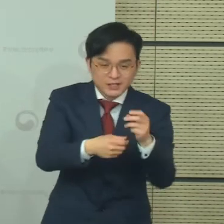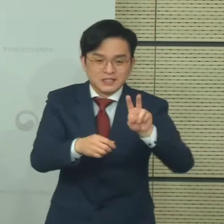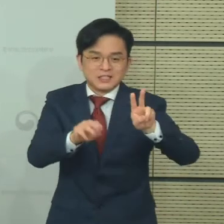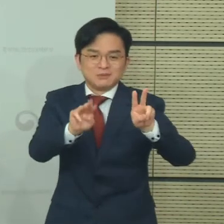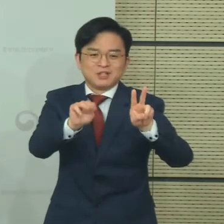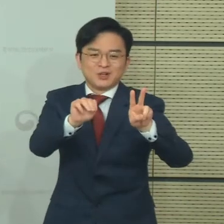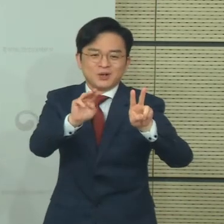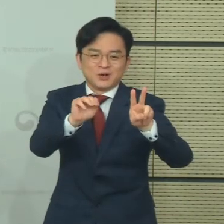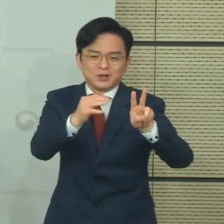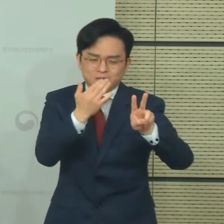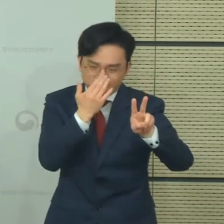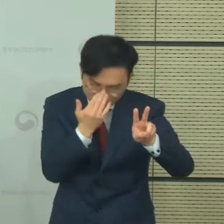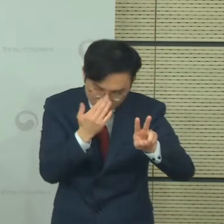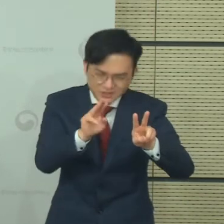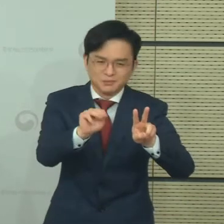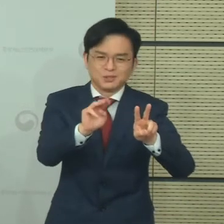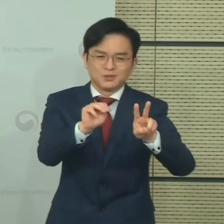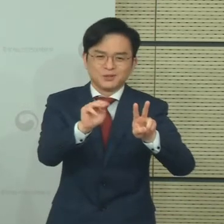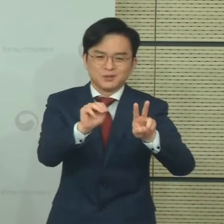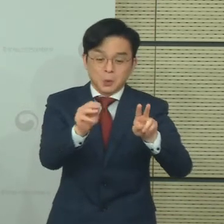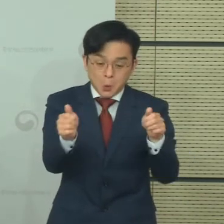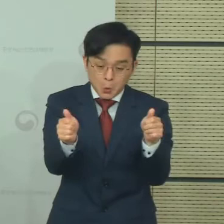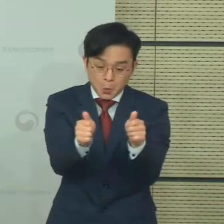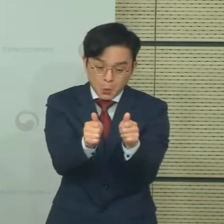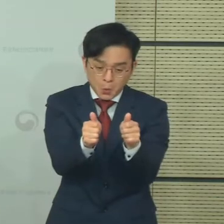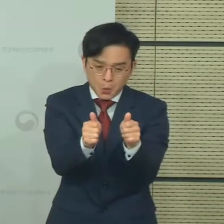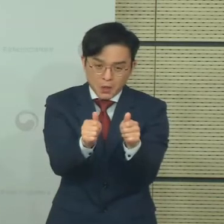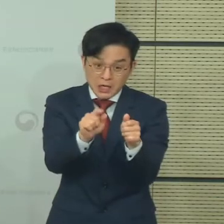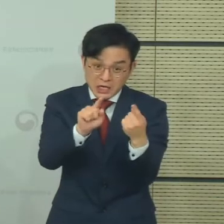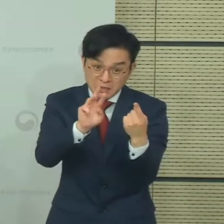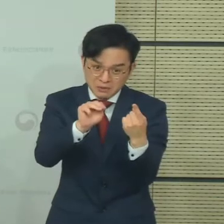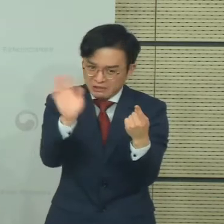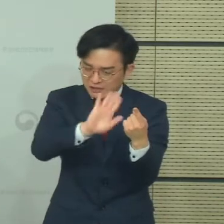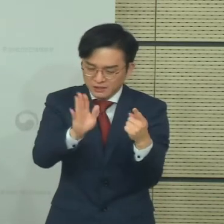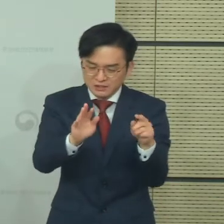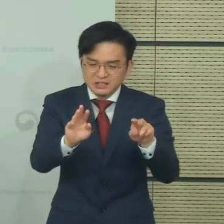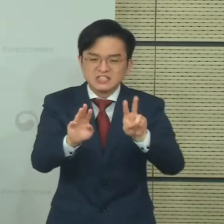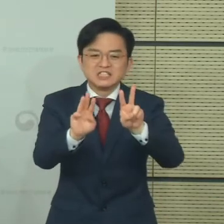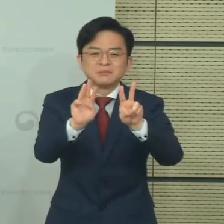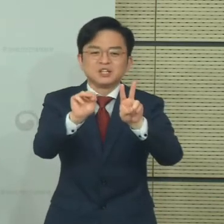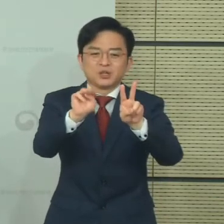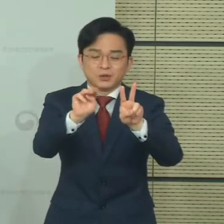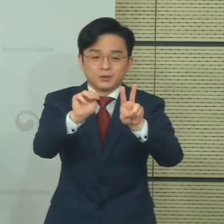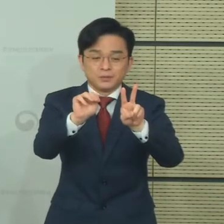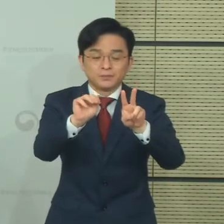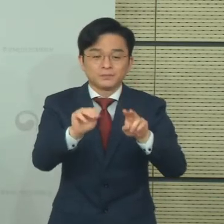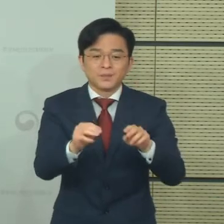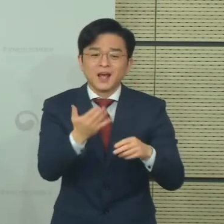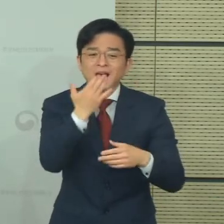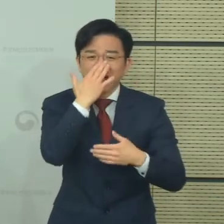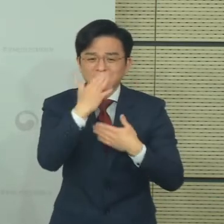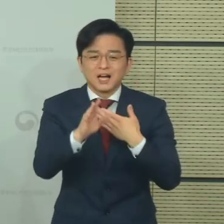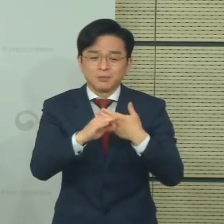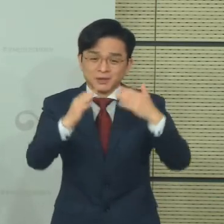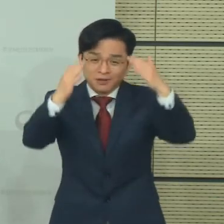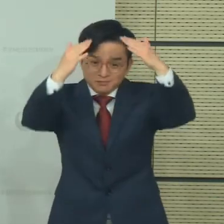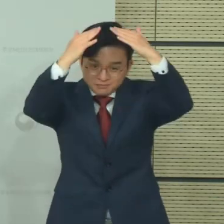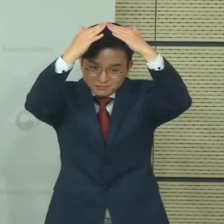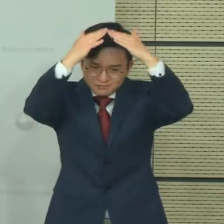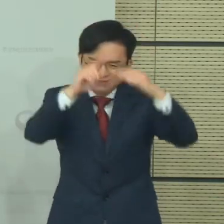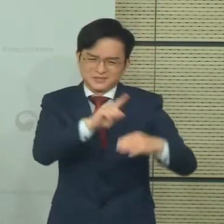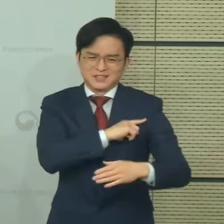가장 안전하겠지만은 여러 가지 어떤 갑갑한 그런 부분들이 있기 때문에 모여서 이렇게 하시는 것이